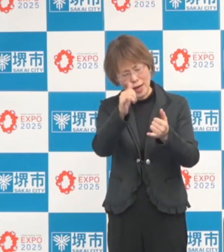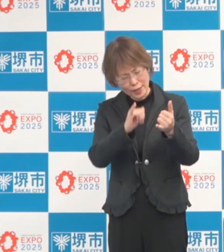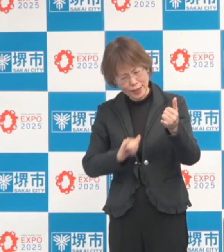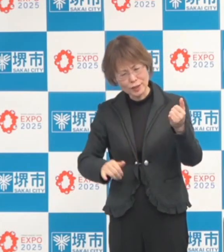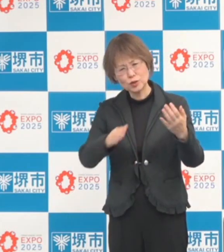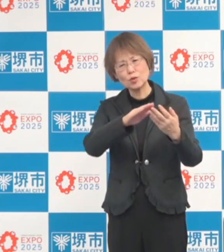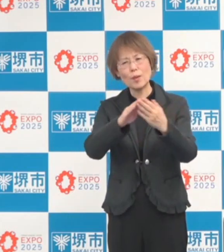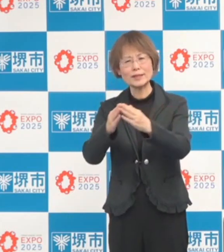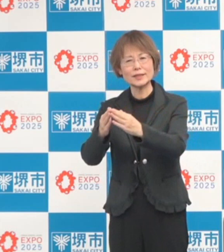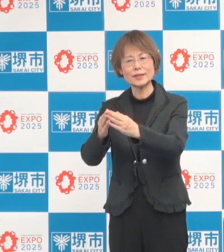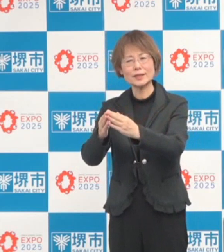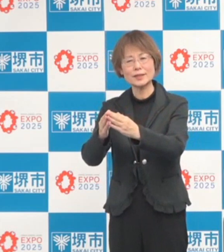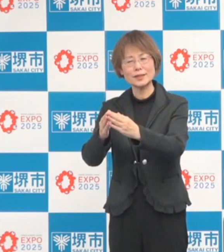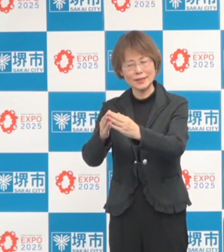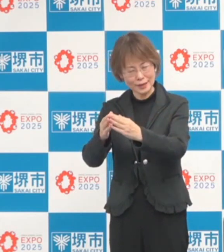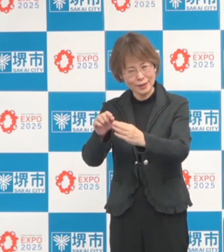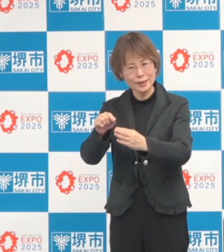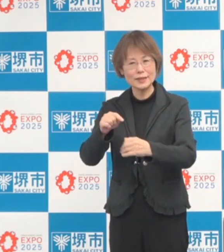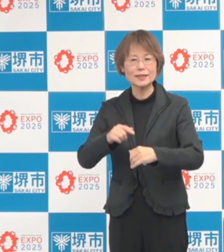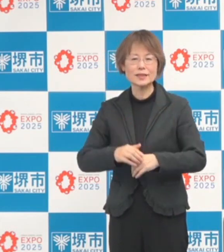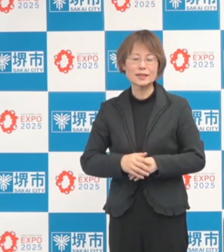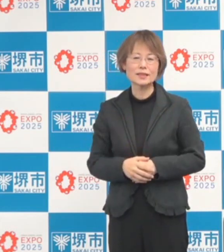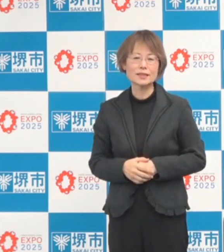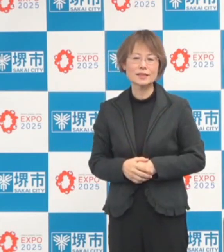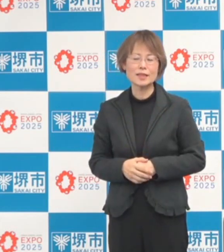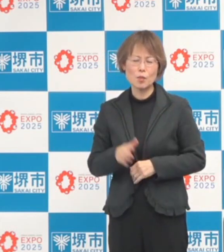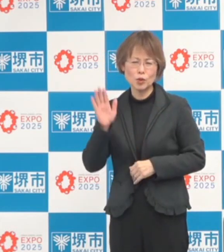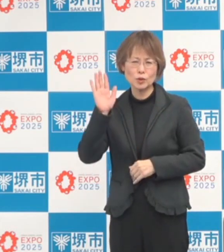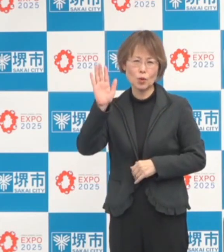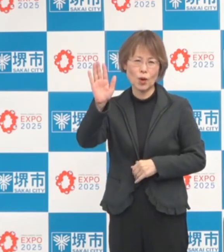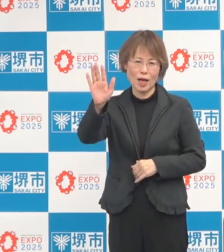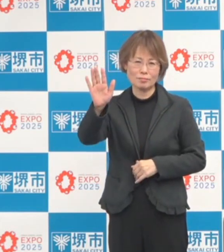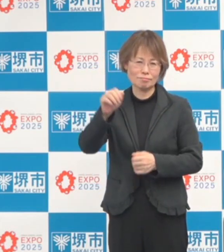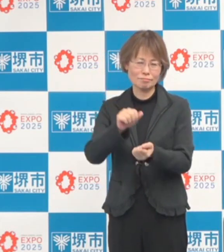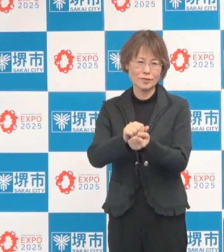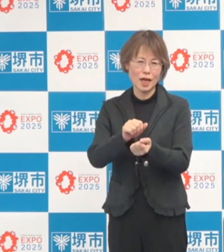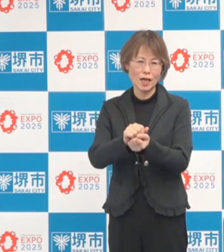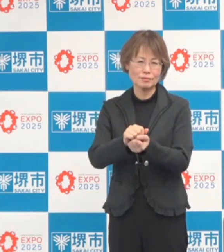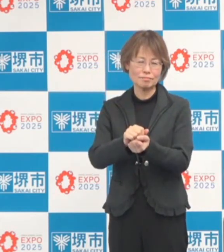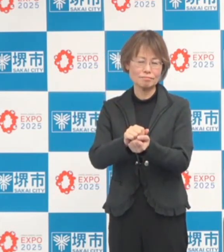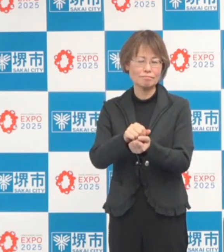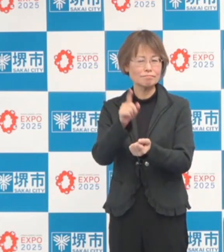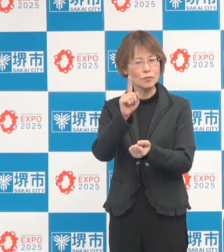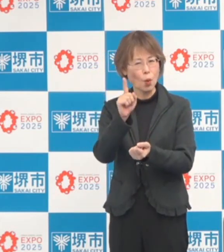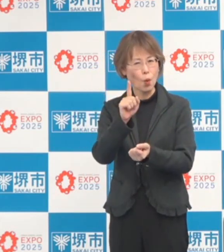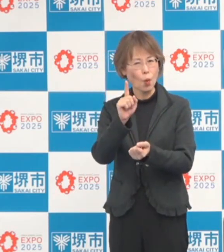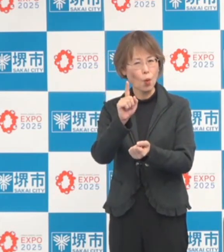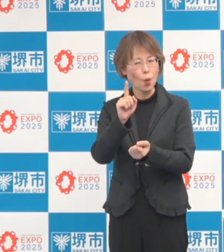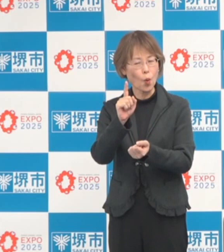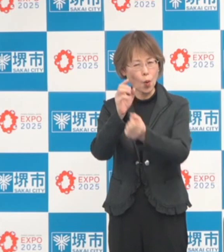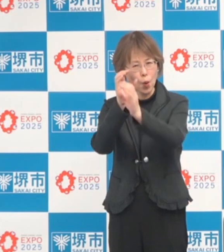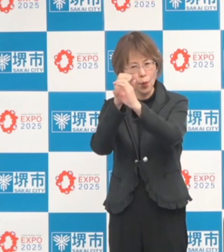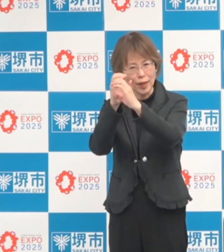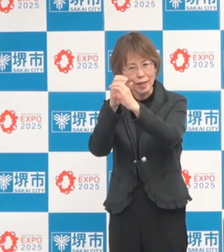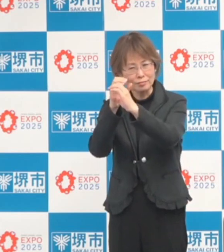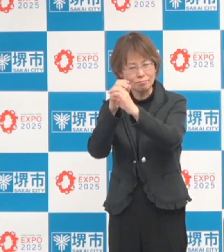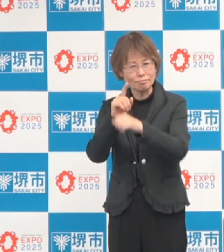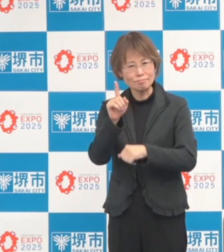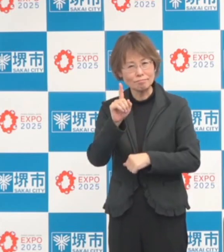なかこの堺の将来に向けた展望であったりですね、未来を見据えたことが動